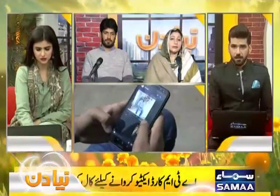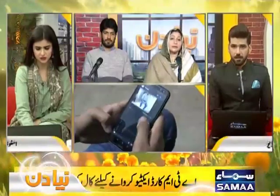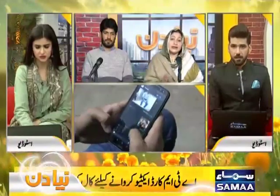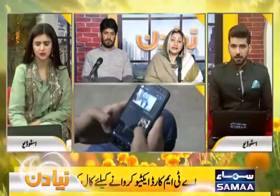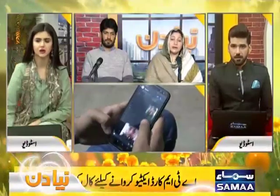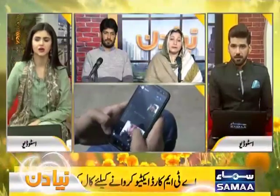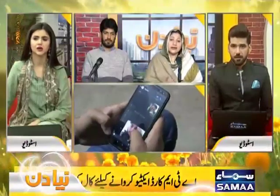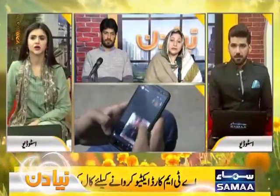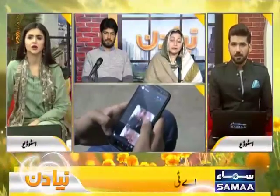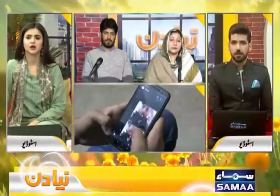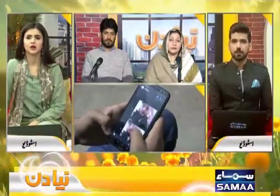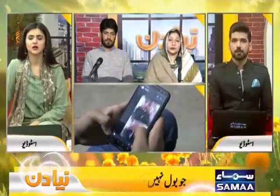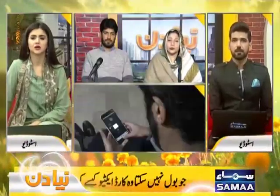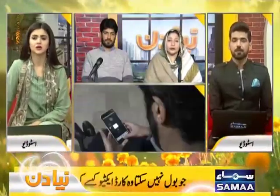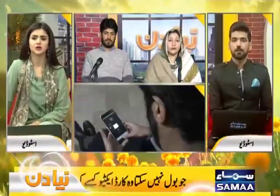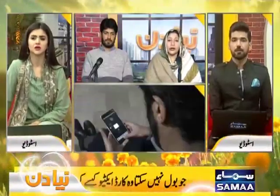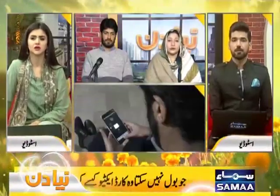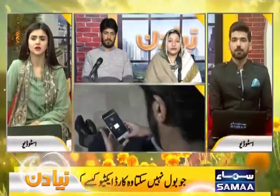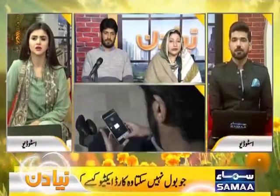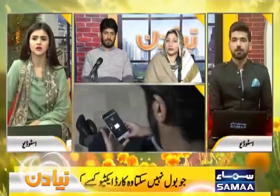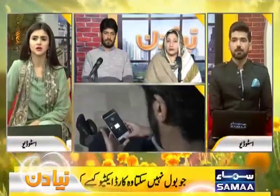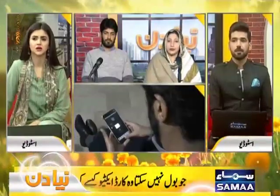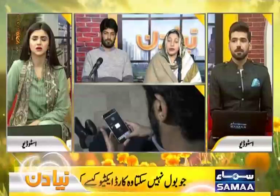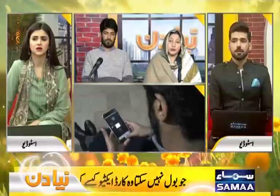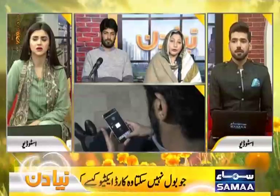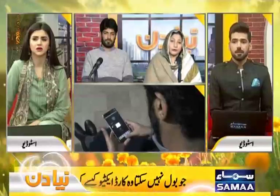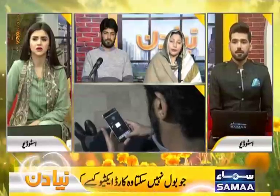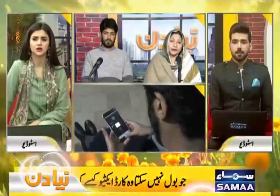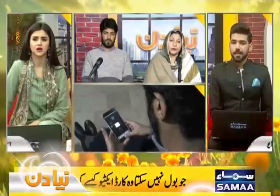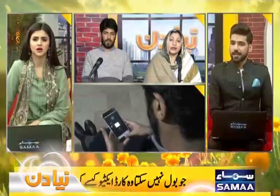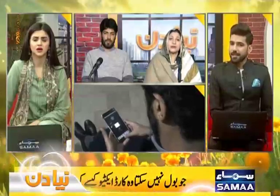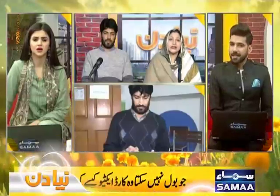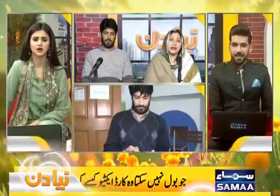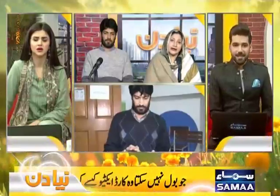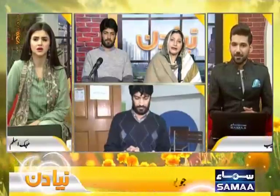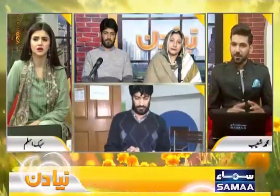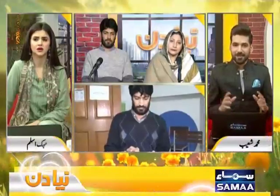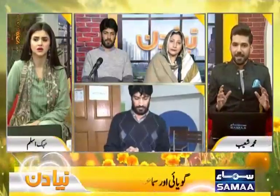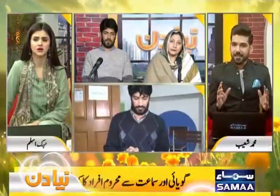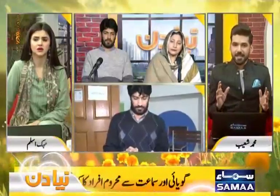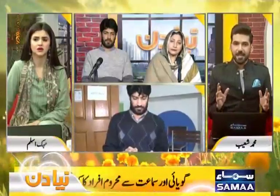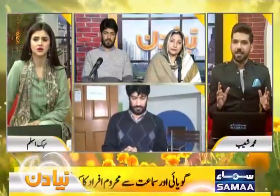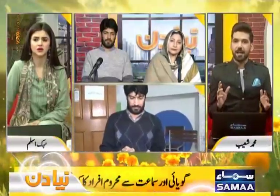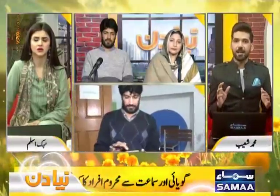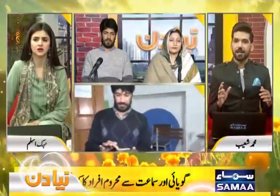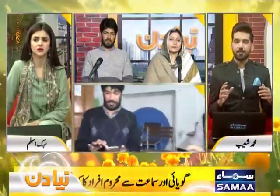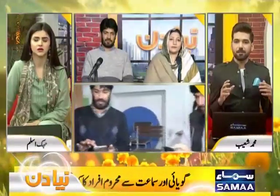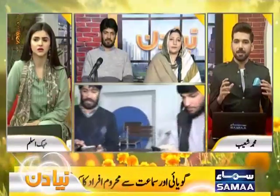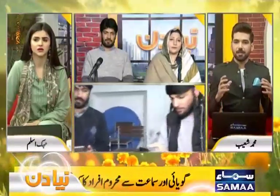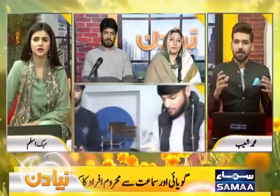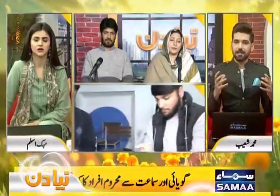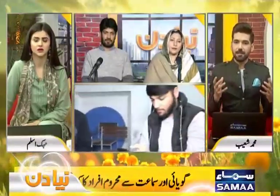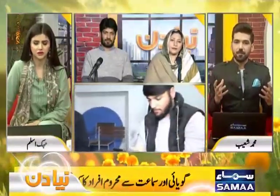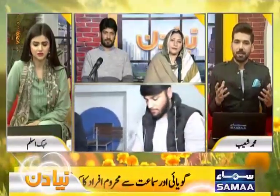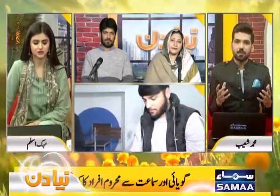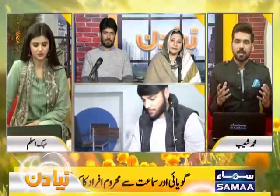लेकिन मैक्सिमम लोग जो है वो अकाउंट से अकाउंट नहीं खुलवा पाते. ये दूसरा तरीका क्या है,